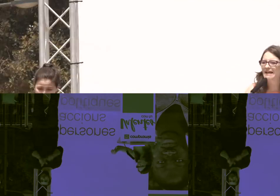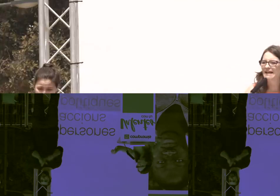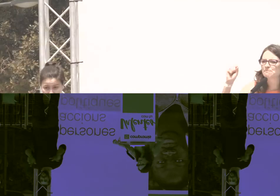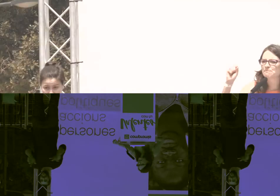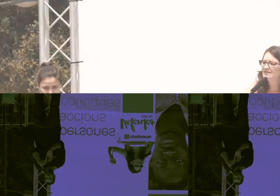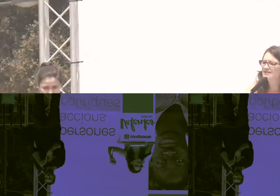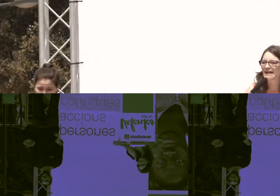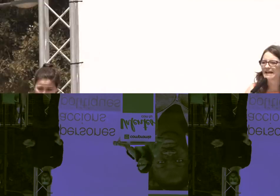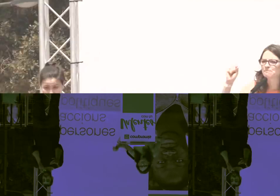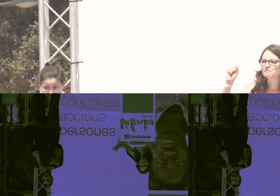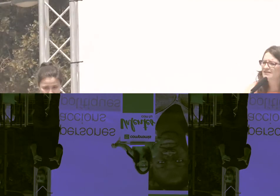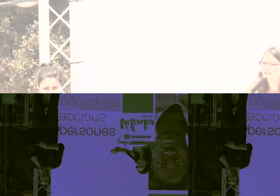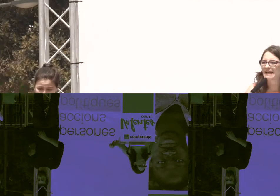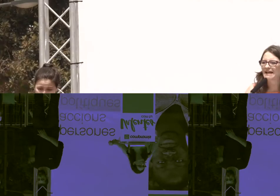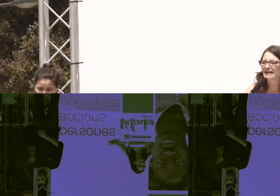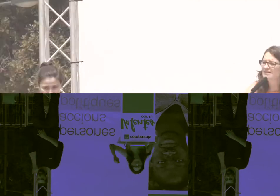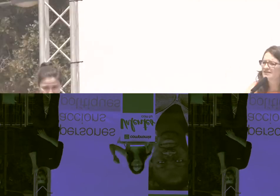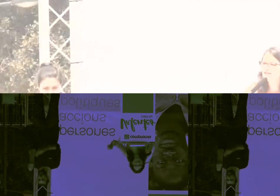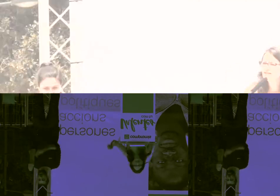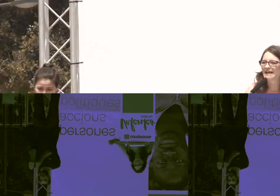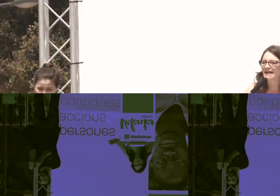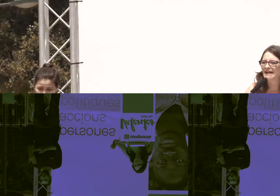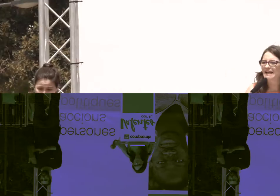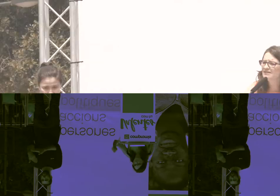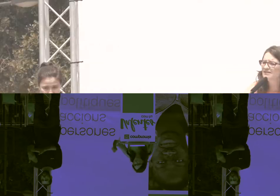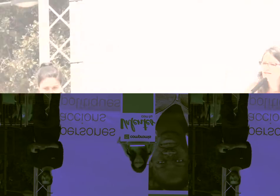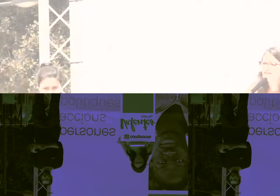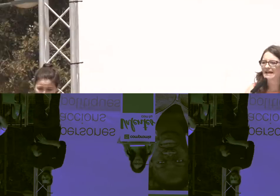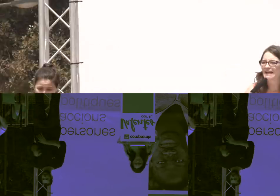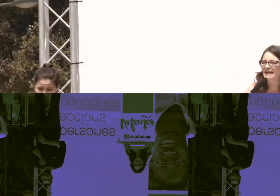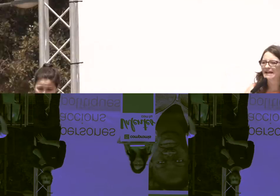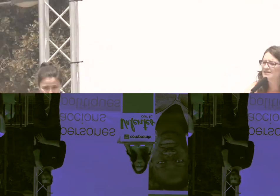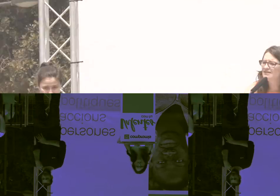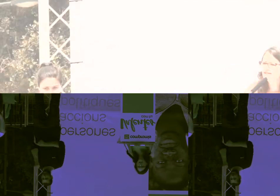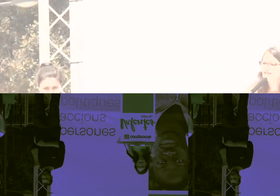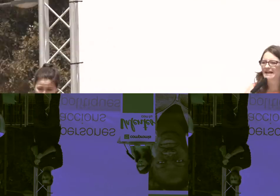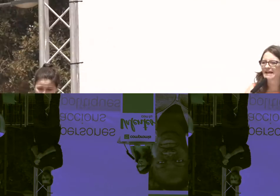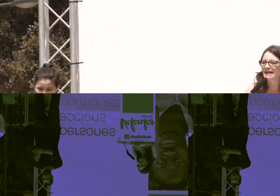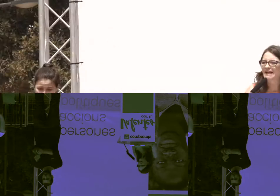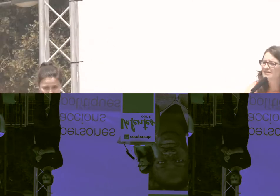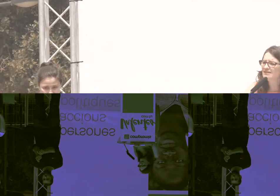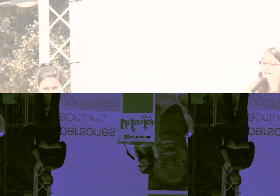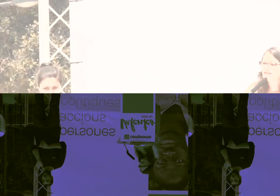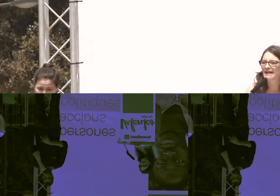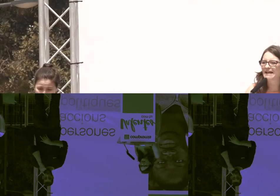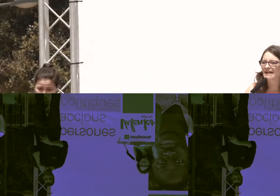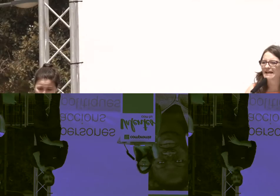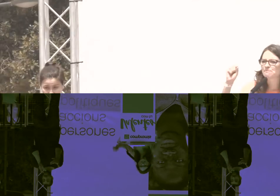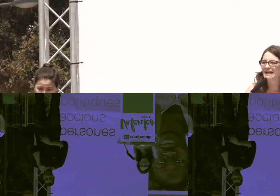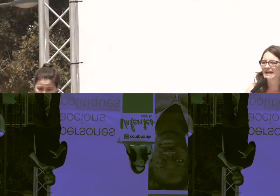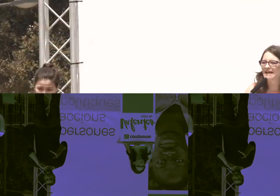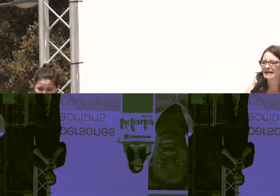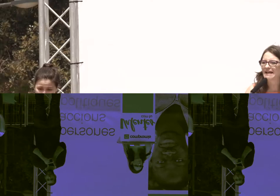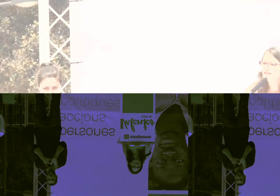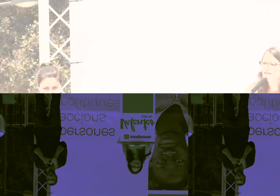resultat. Les xifres estan donant, encara hem de treballar molt, queda molt per fer i ahí està el projecte de llei de renda valenciana